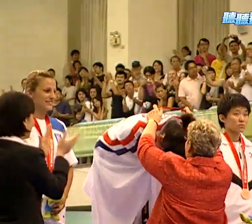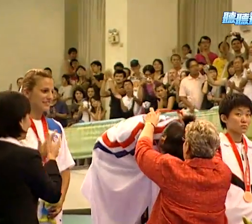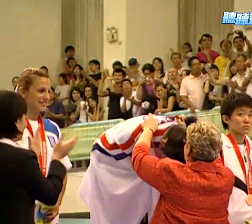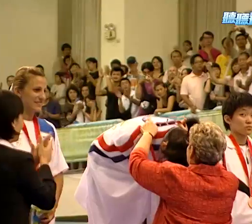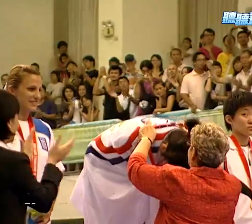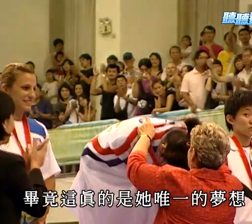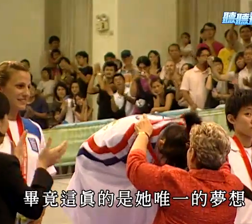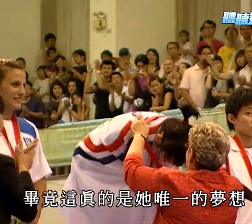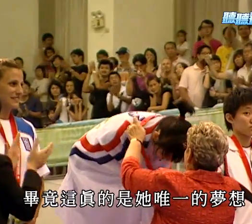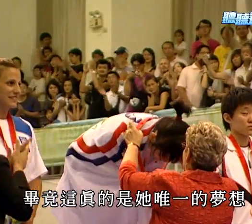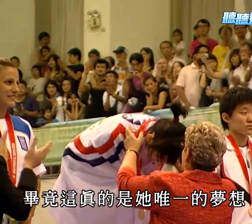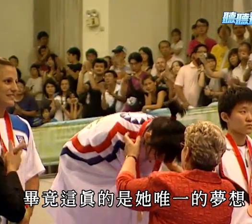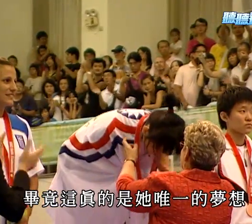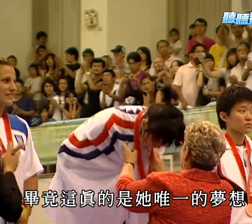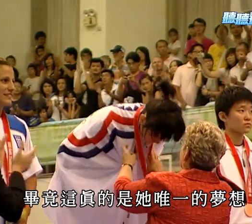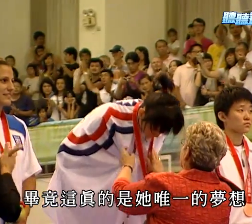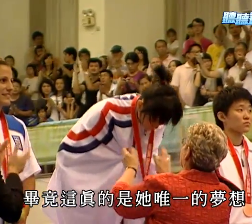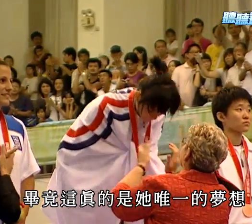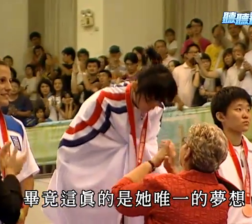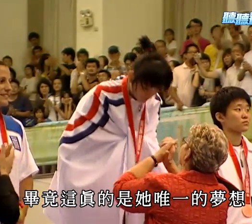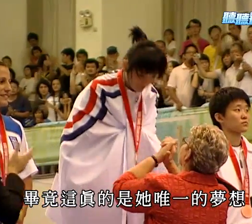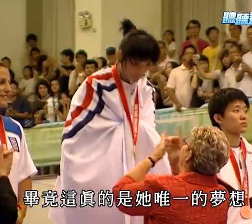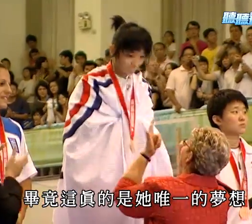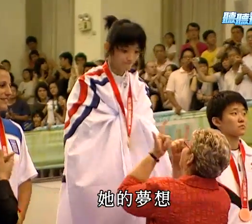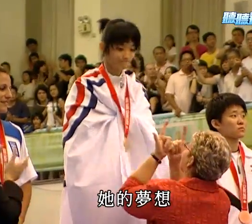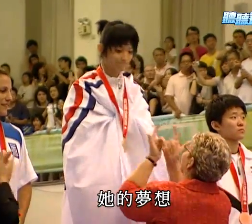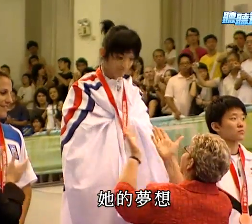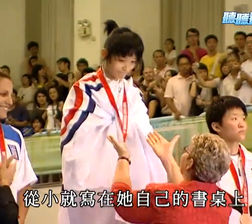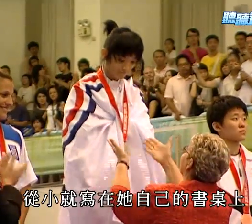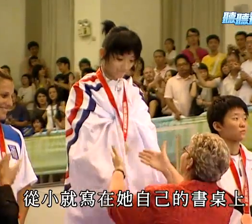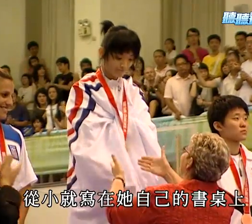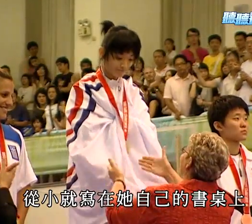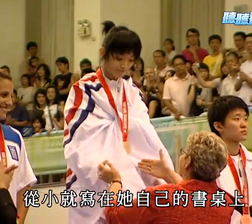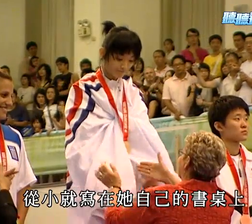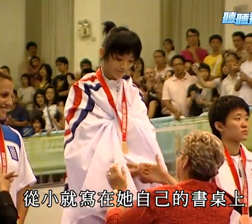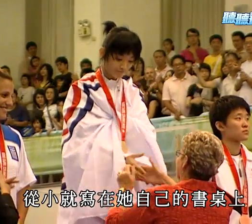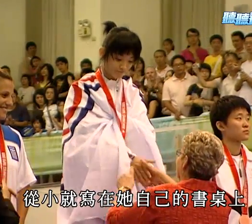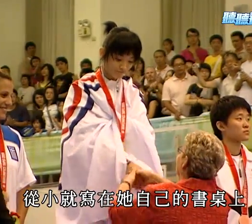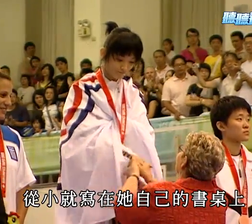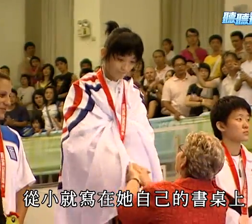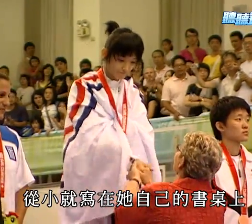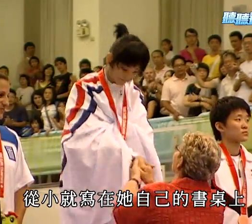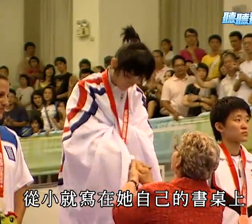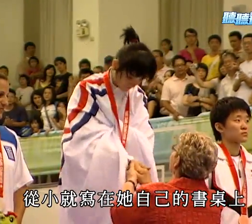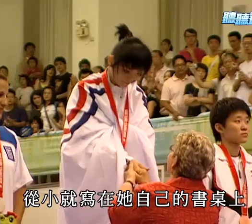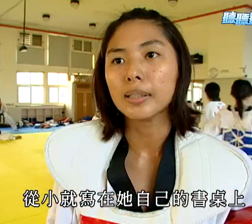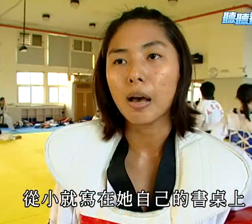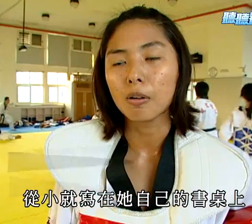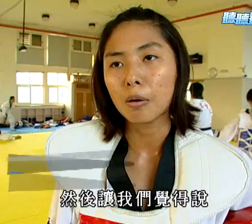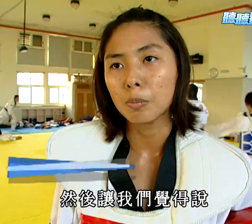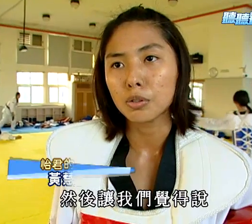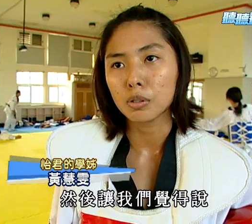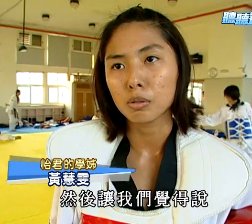毕竟这真的是他唯一的梦想，他的梦想从小就写在他自己的书桌上，然后让我们觉得说，